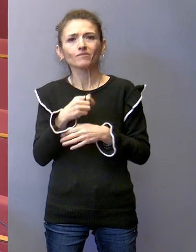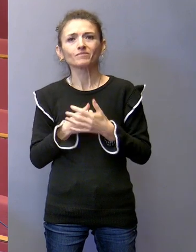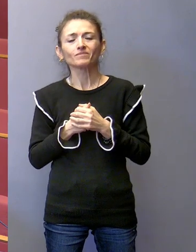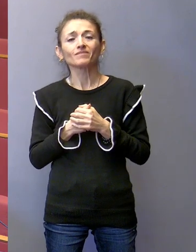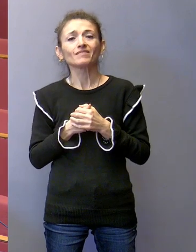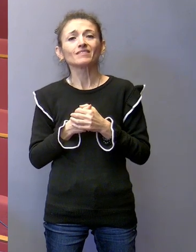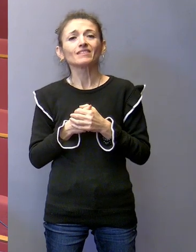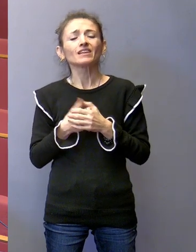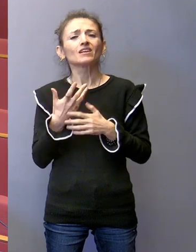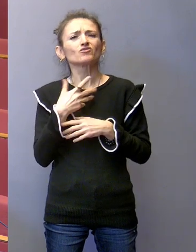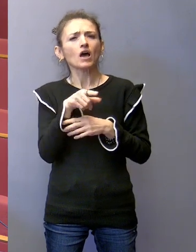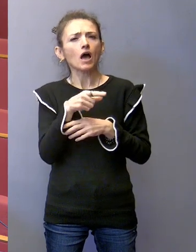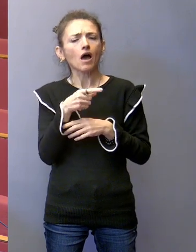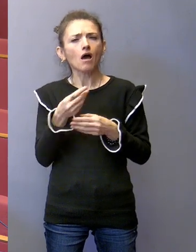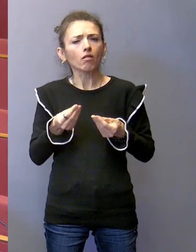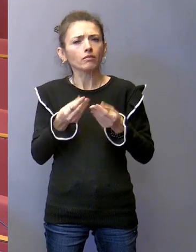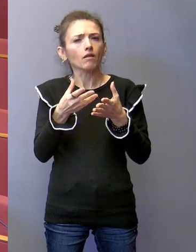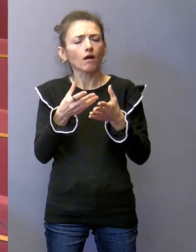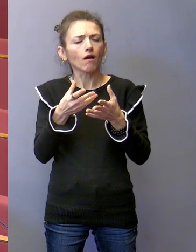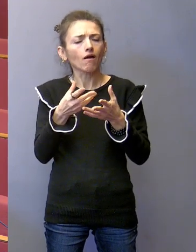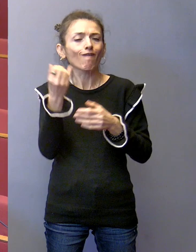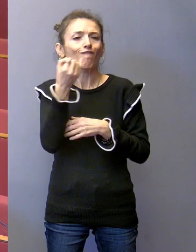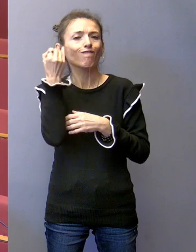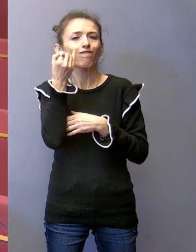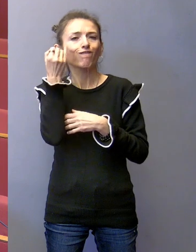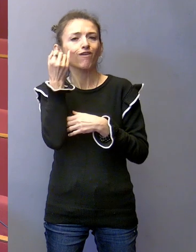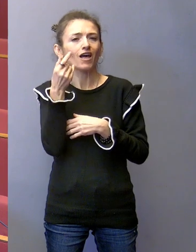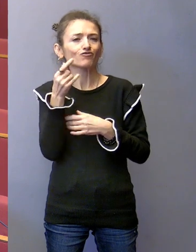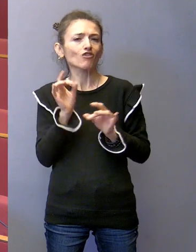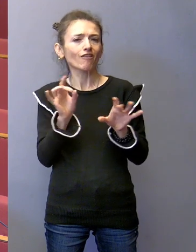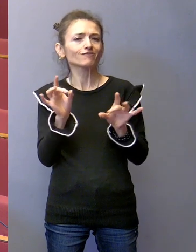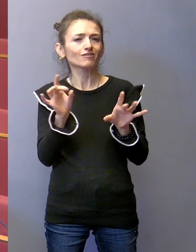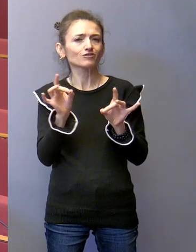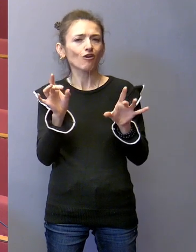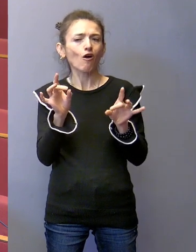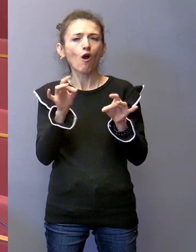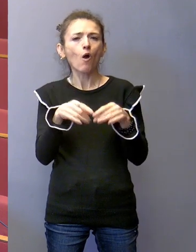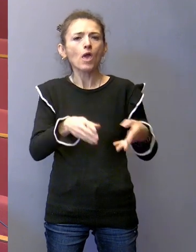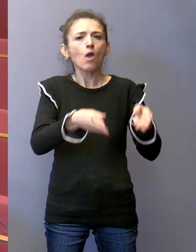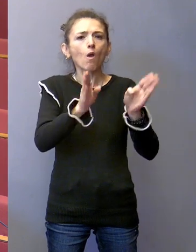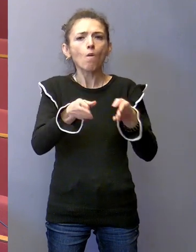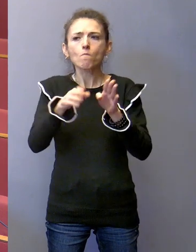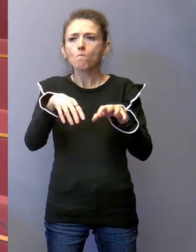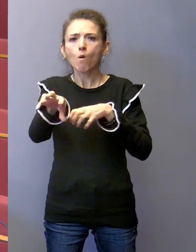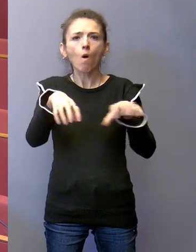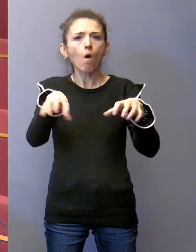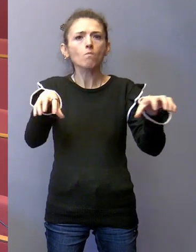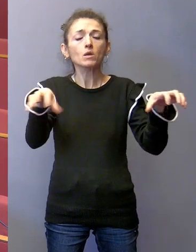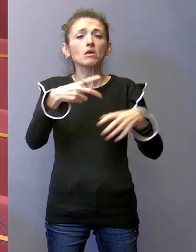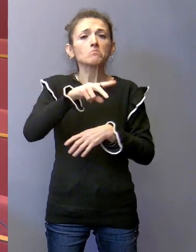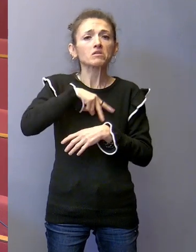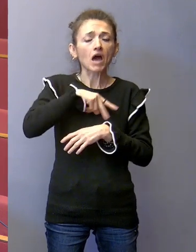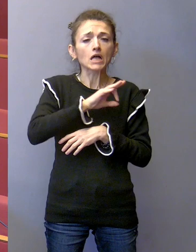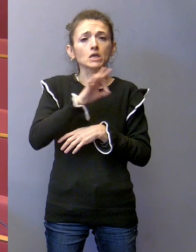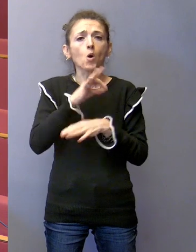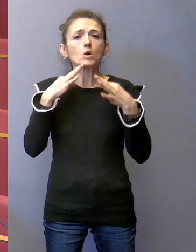inserisce una facilitazione che forse sarebbe meglio definire liberalizzazione per gli immobili sparsi sull'intero territorio privati o di